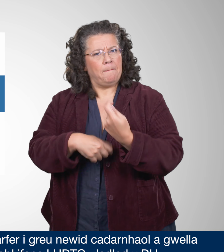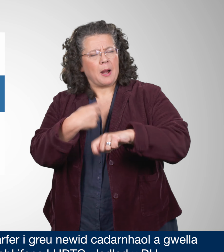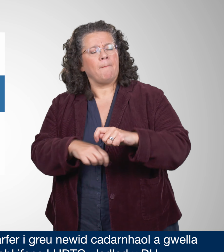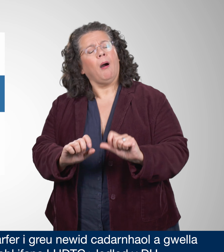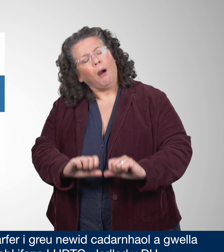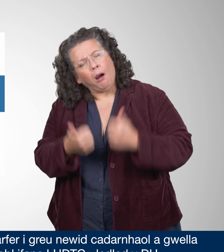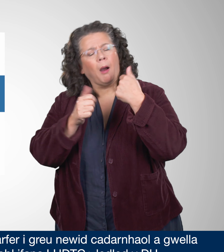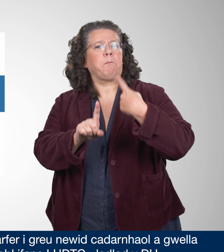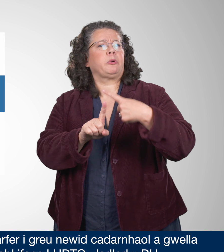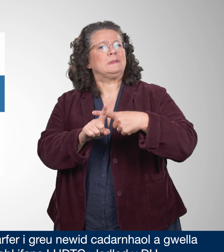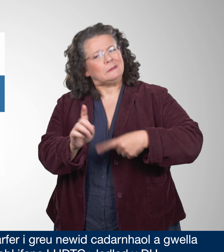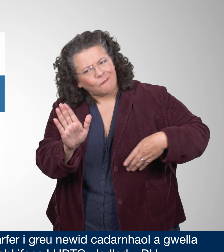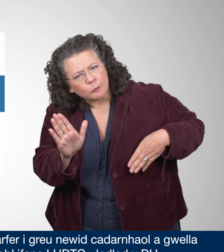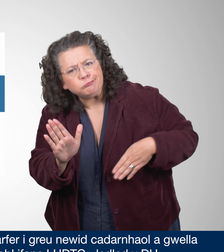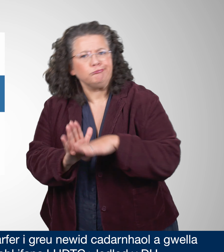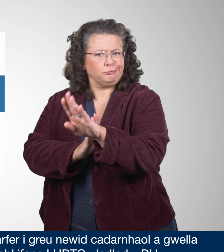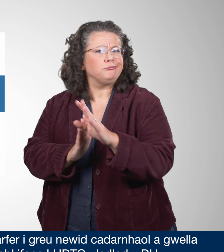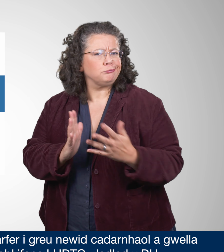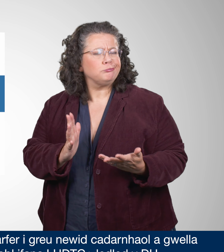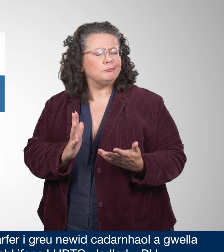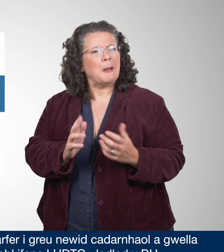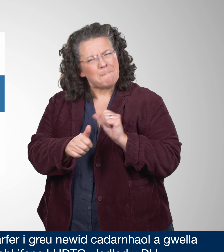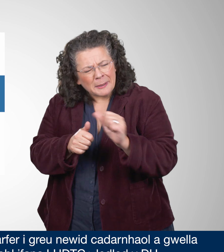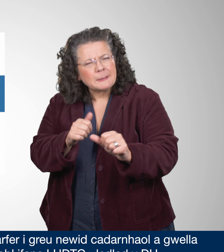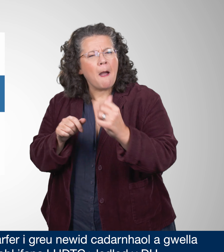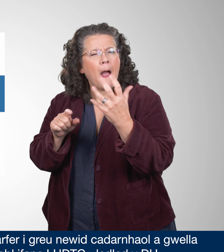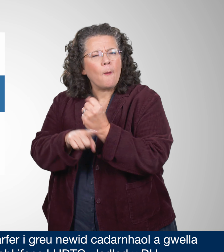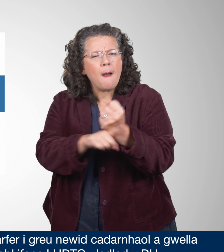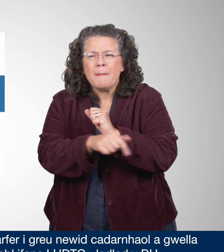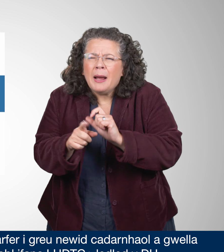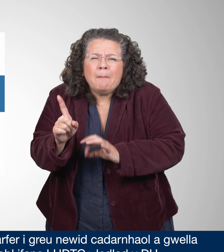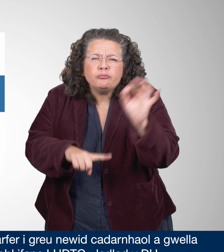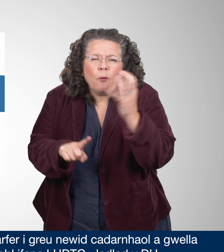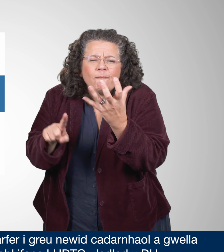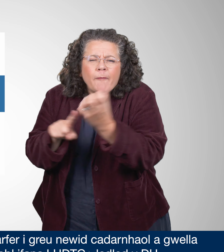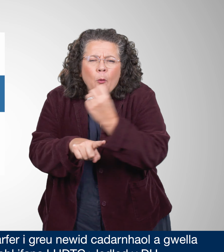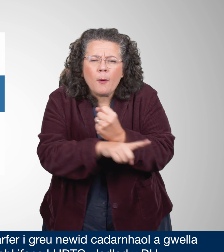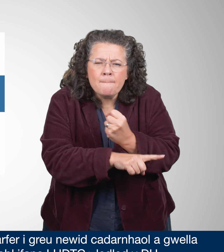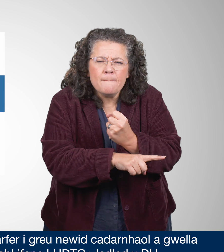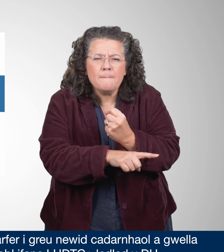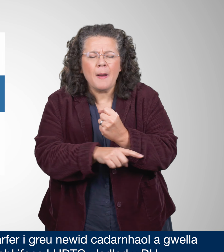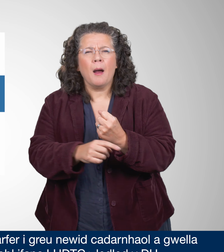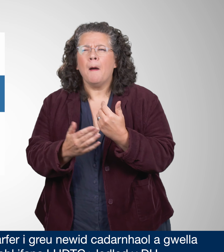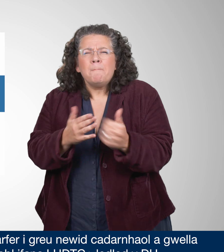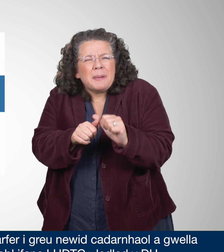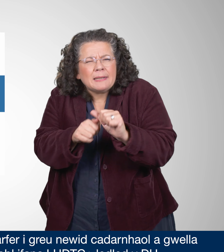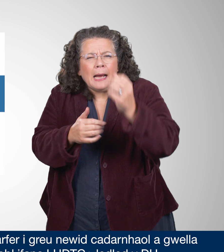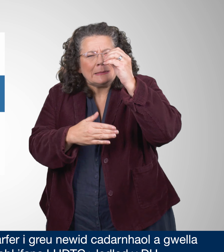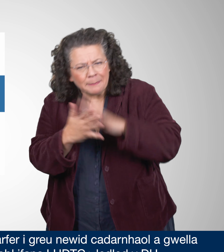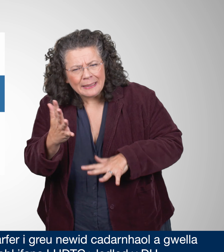cadarnhaol a gwella canlyniadau a phrofiadau ar gyfer pobl ifanc